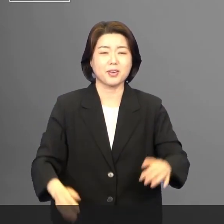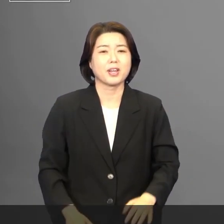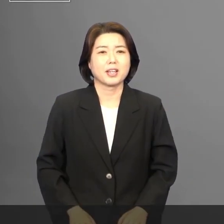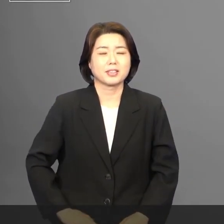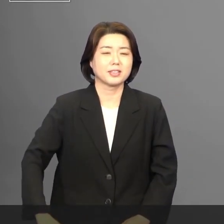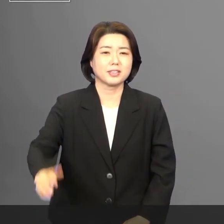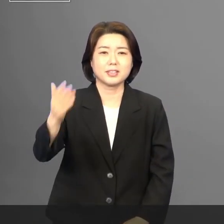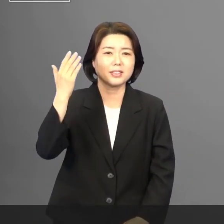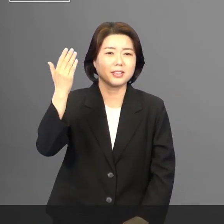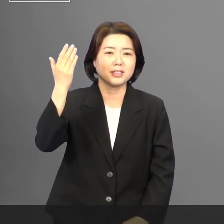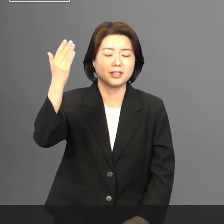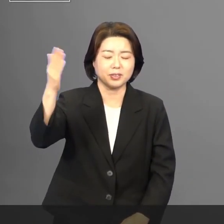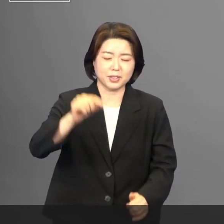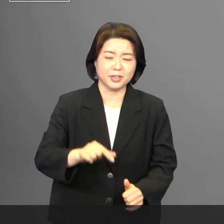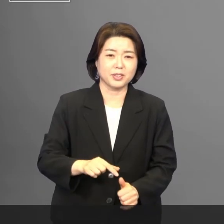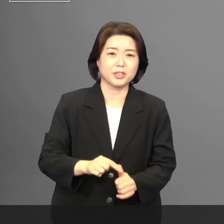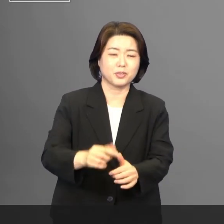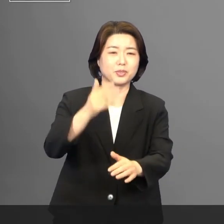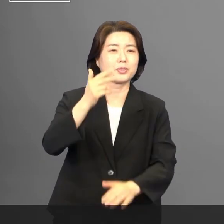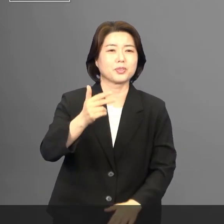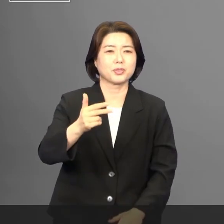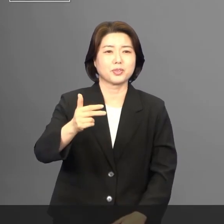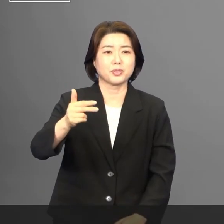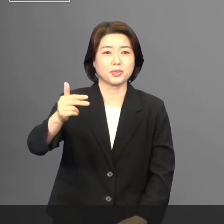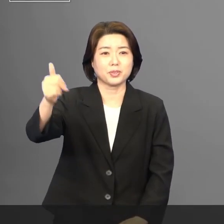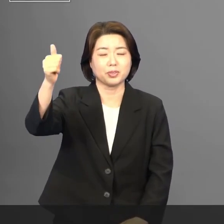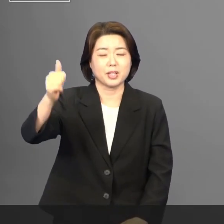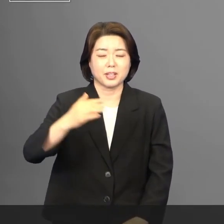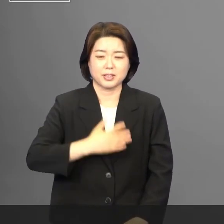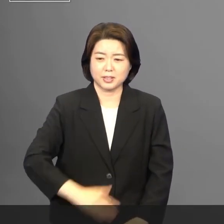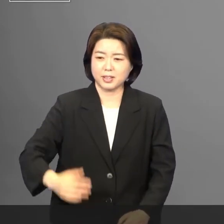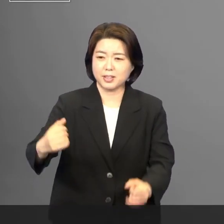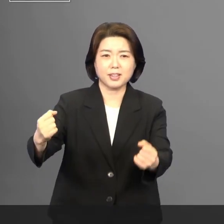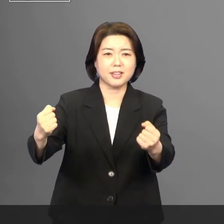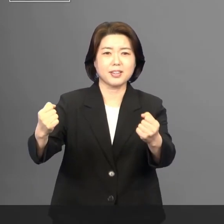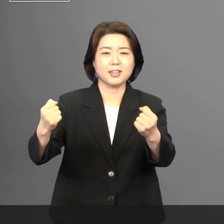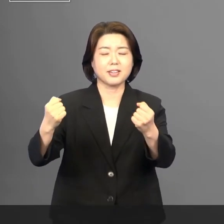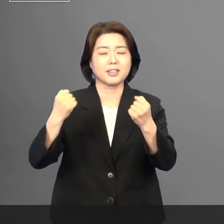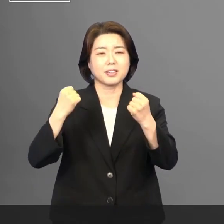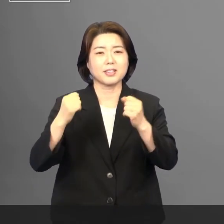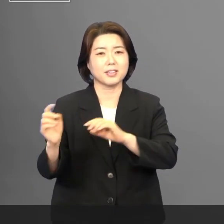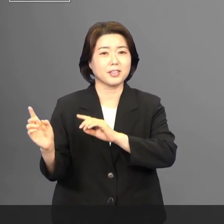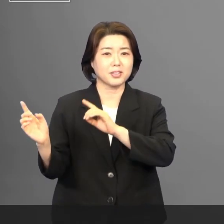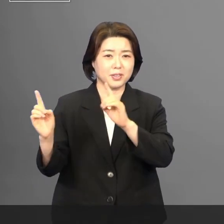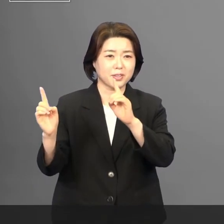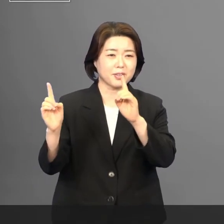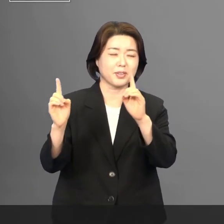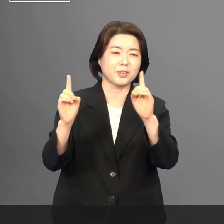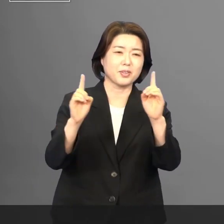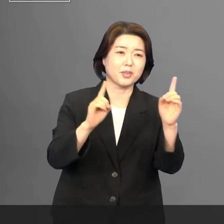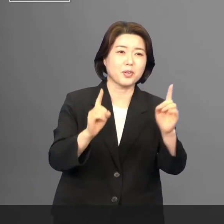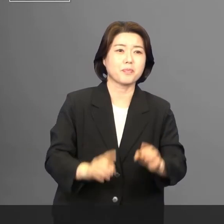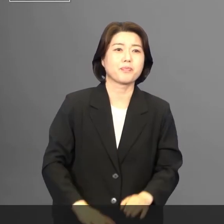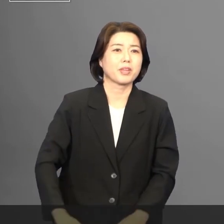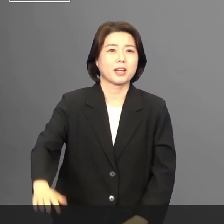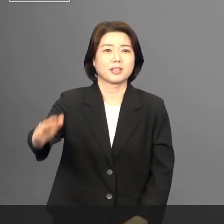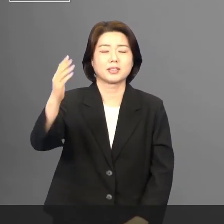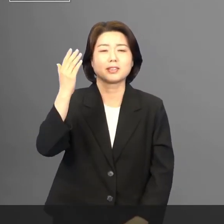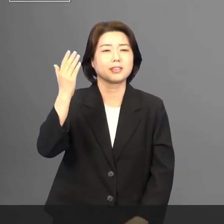cornerstone weak makes strong in the Savior's